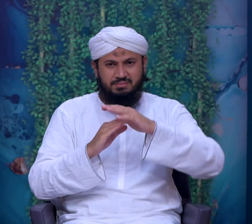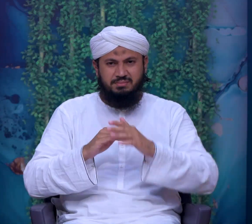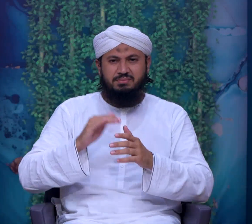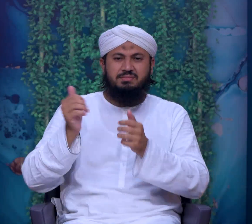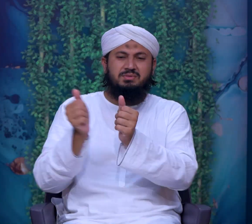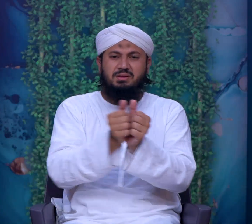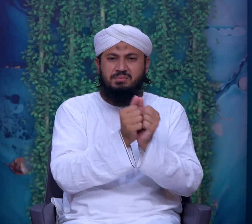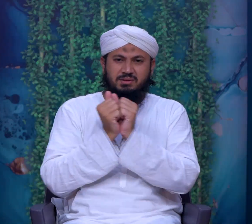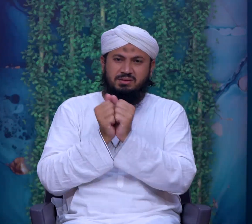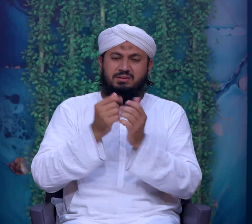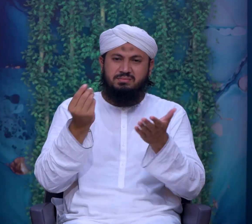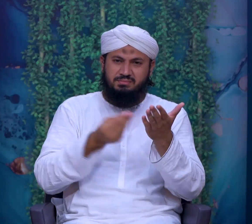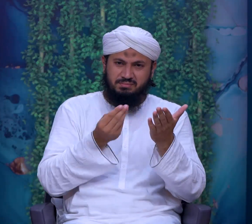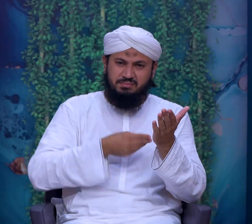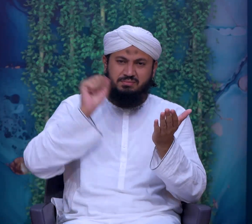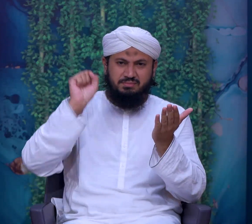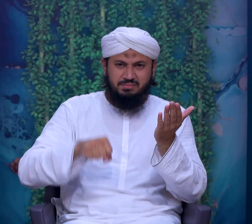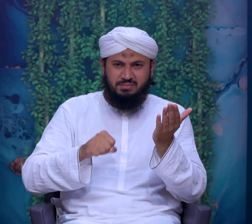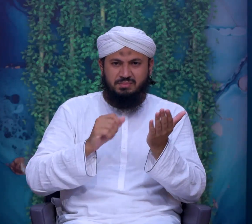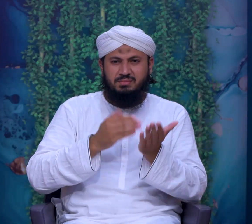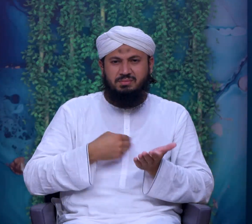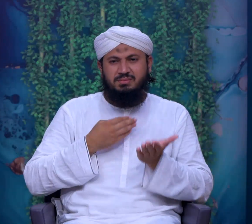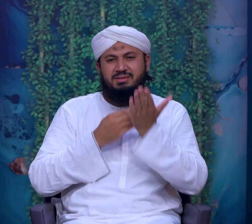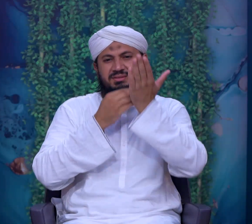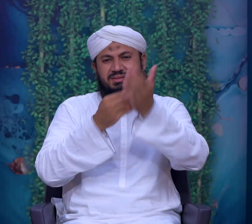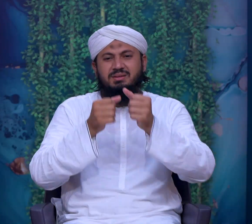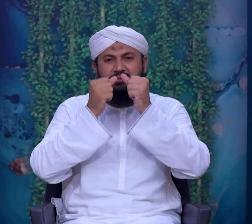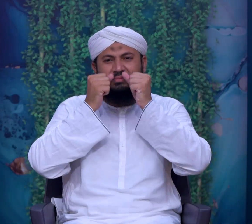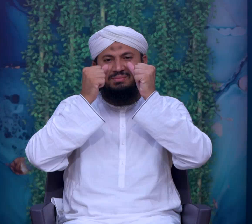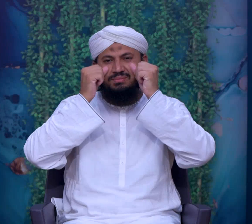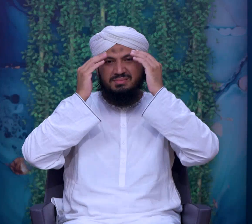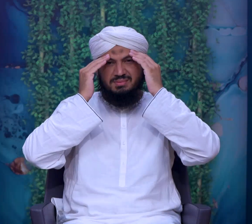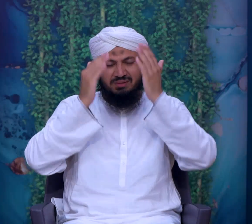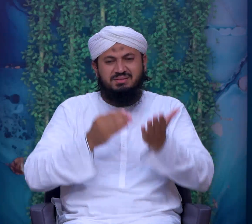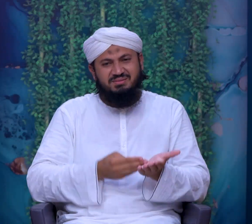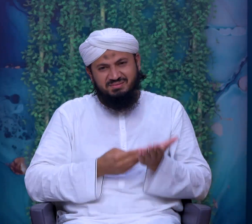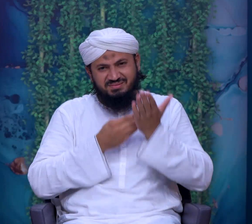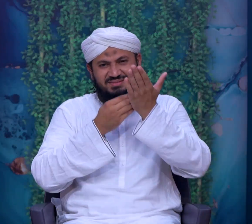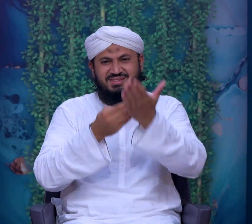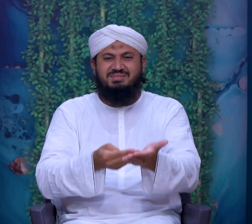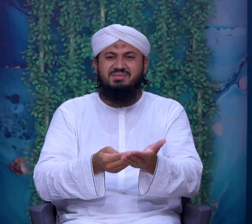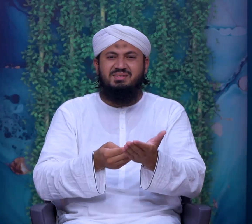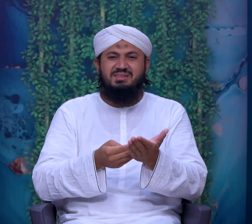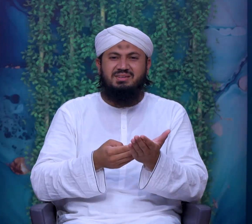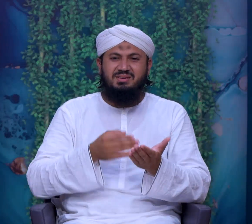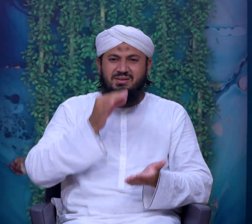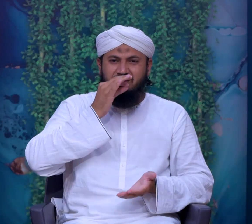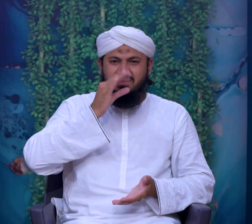عبداللہ انصاری رضی اللہ عنہما سے روایت کی۔ وہ کہتے ہیں، میں نے عرض کی، یا رسول اللہ صلی اللہ علیہ وآلہ وصحبہ وسلم، میرے